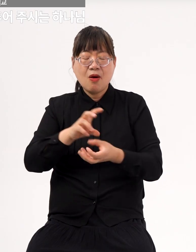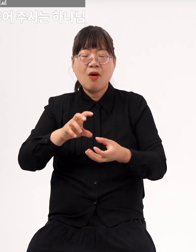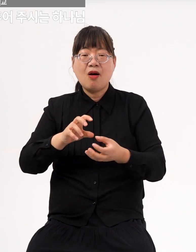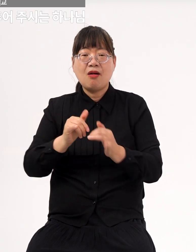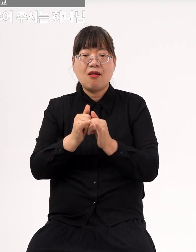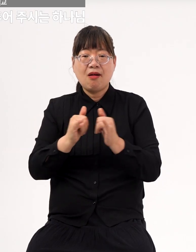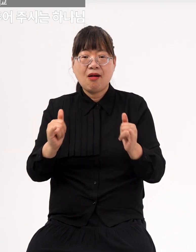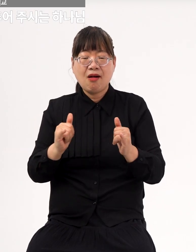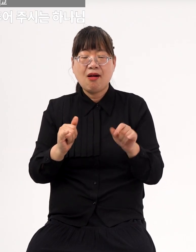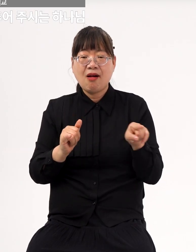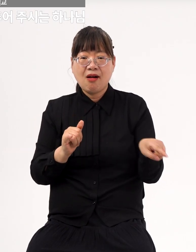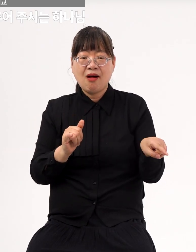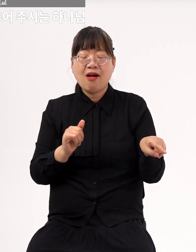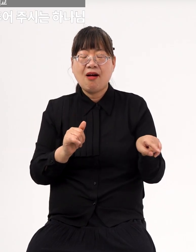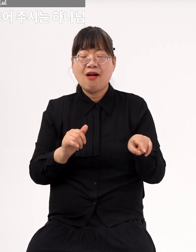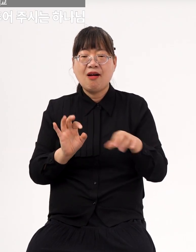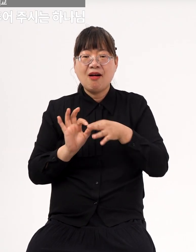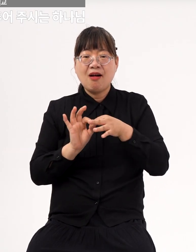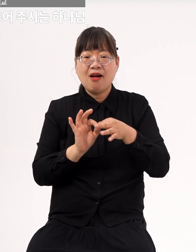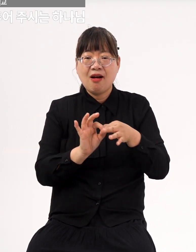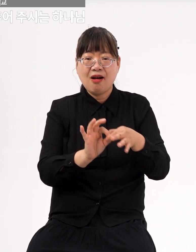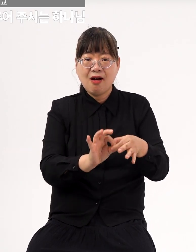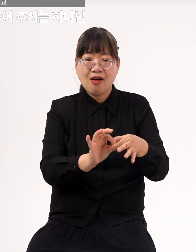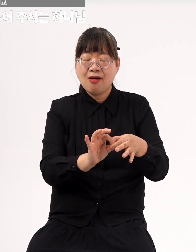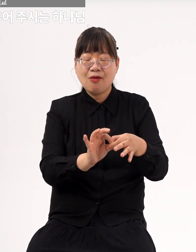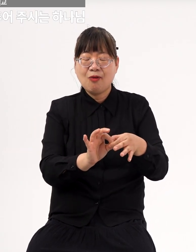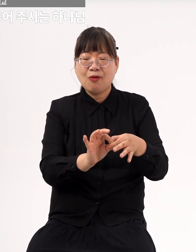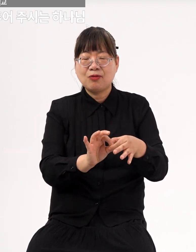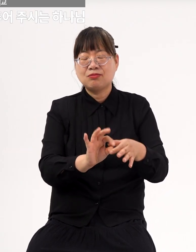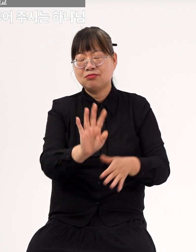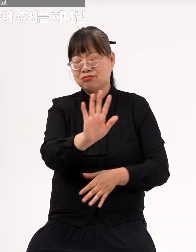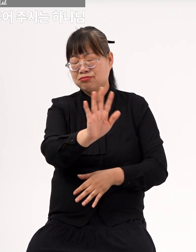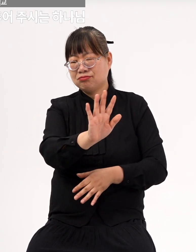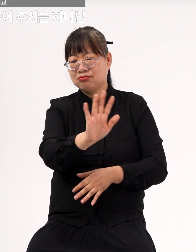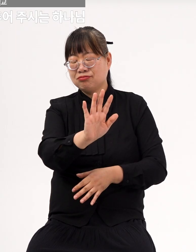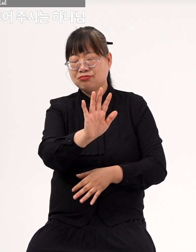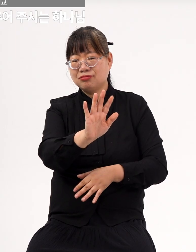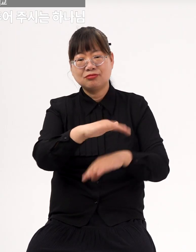사람들 계속 가던 사람이 있나요?